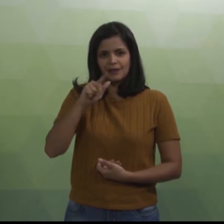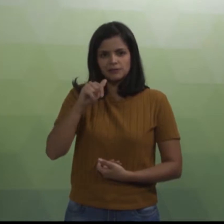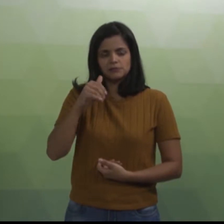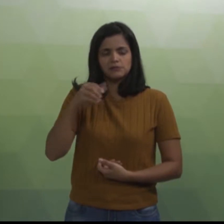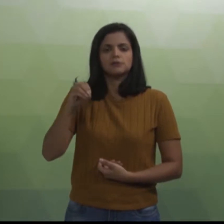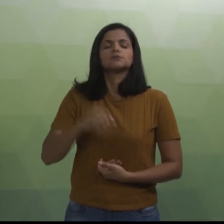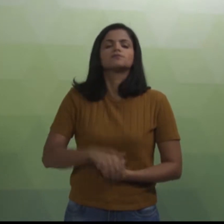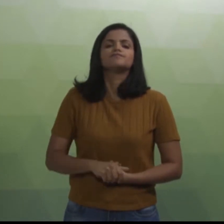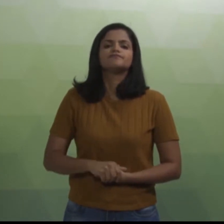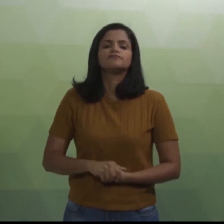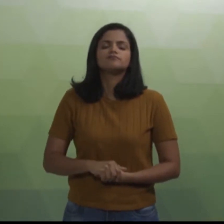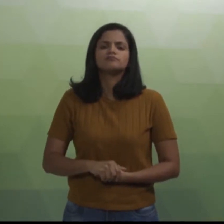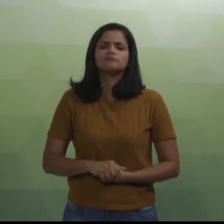nominalização.